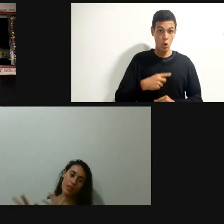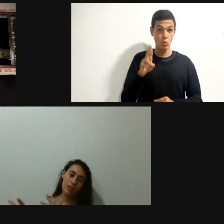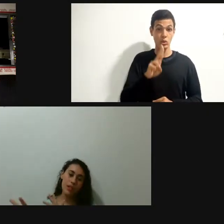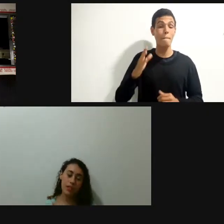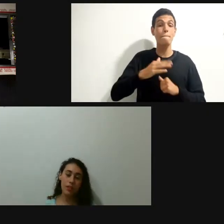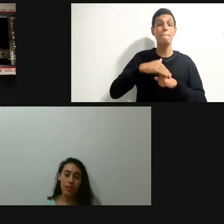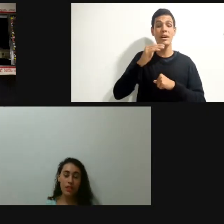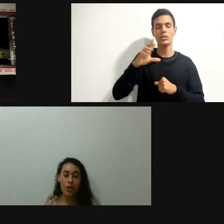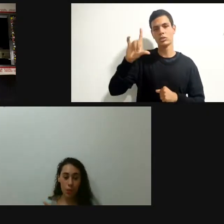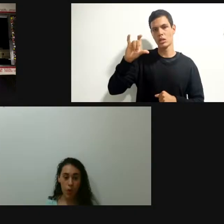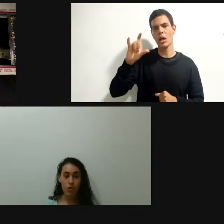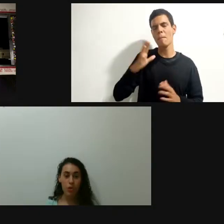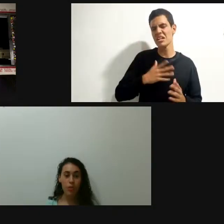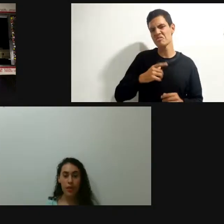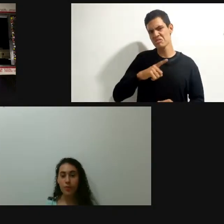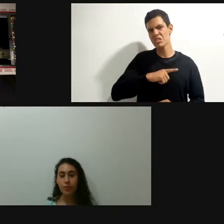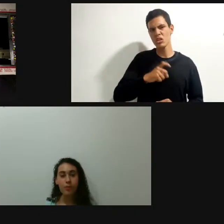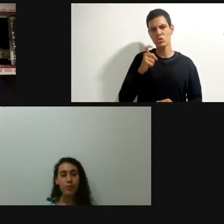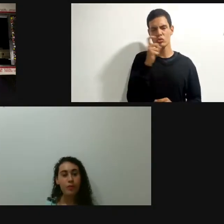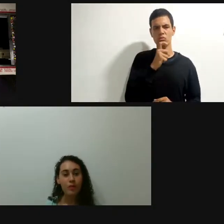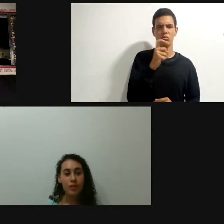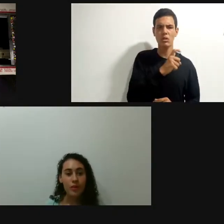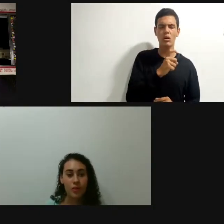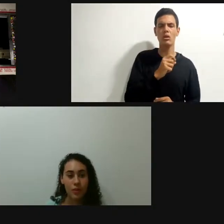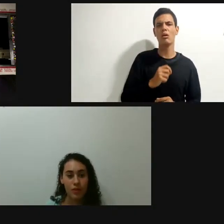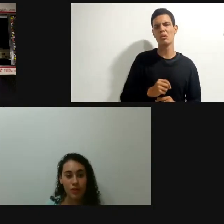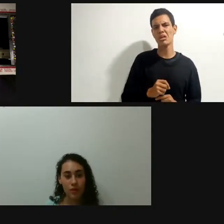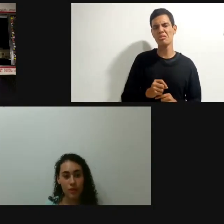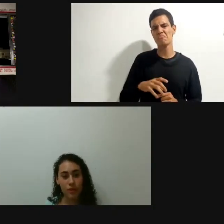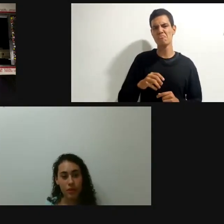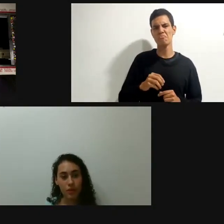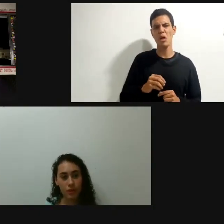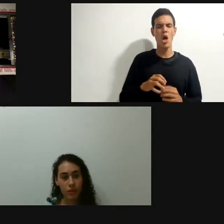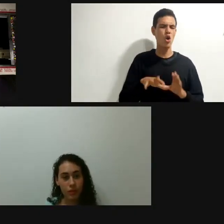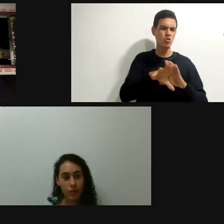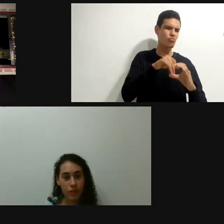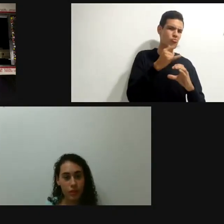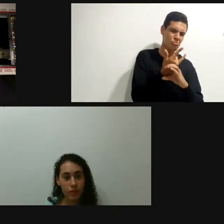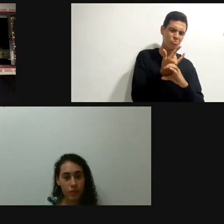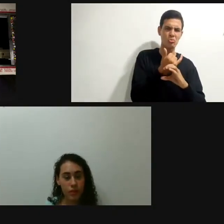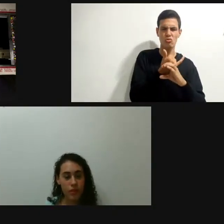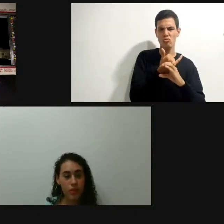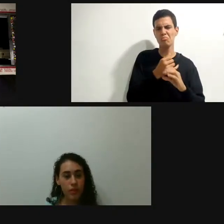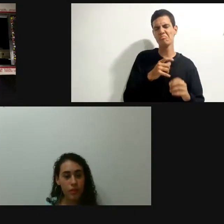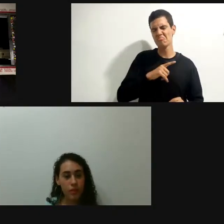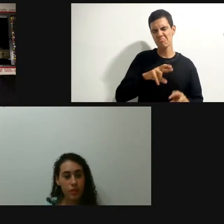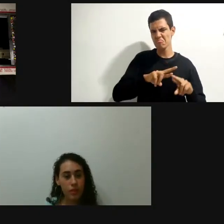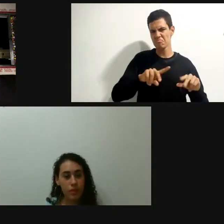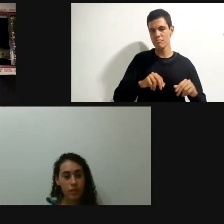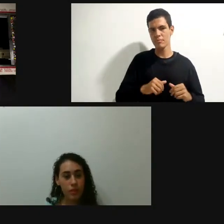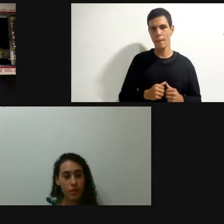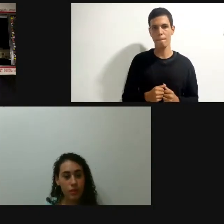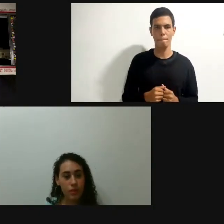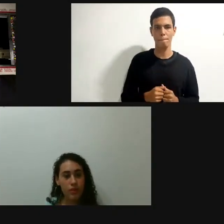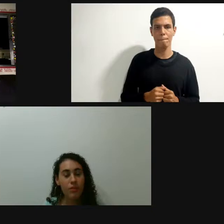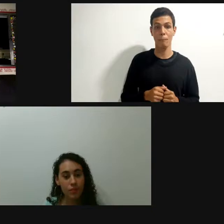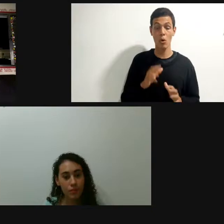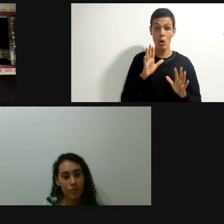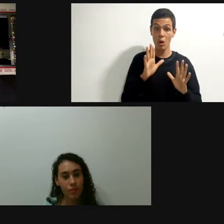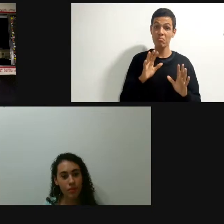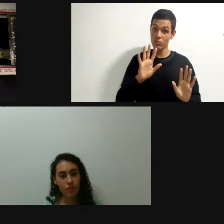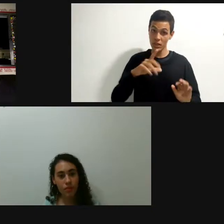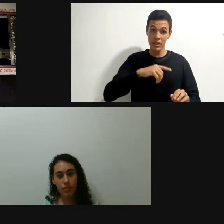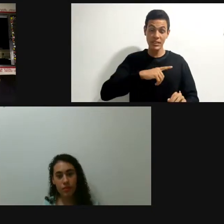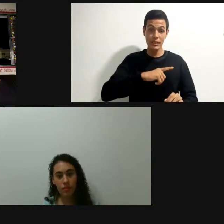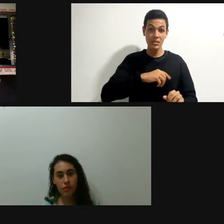tenho essas outras contas que eu posto também. Eu vou falar para você já dar uma dica.